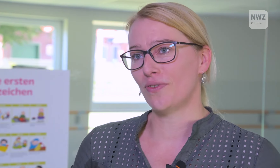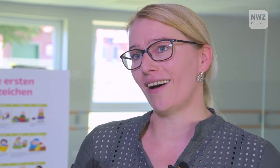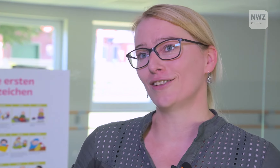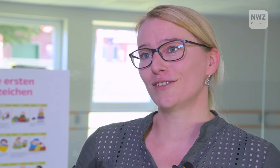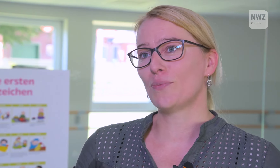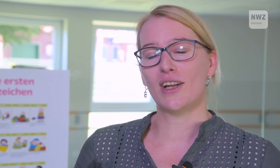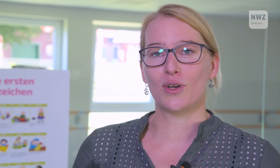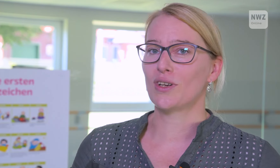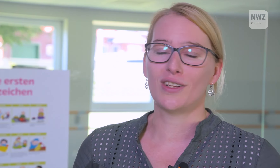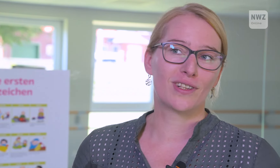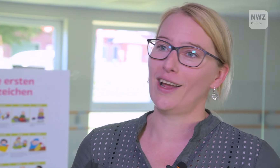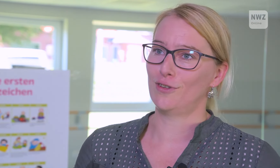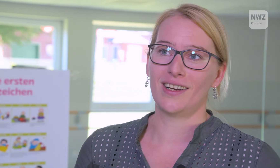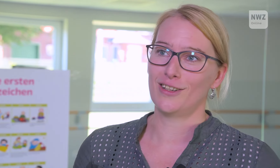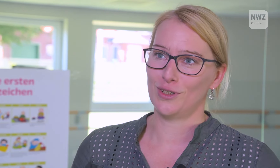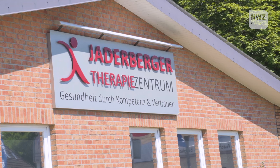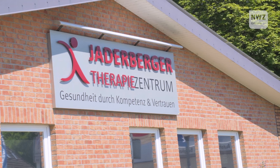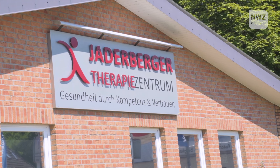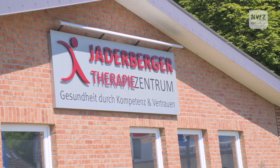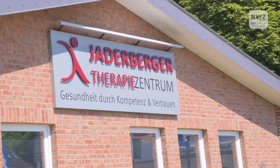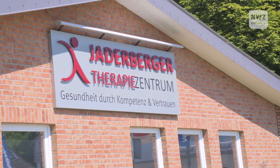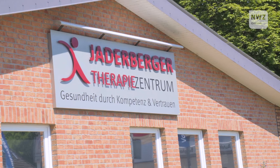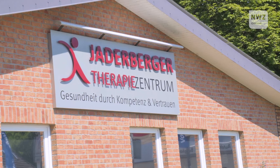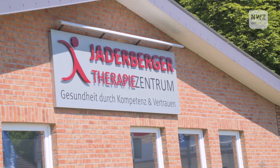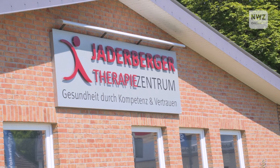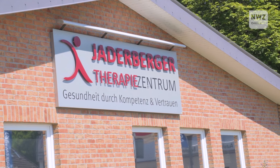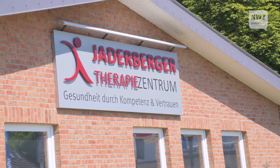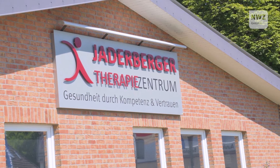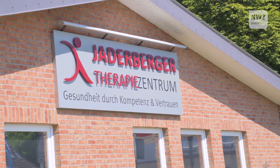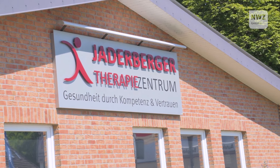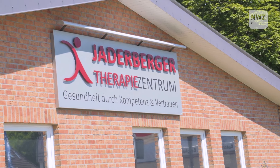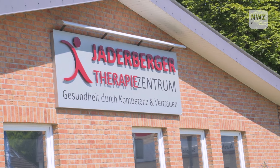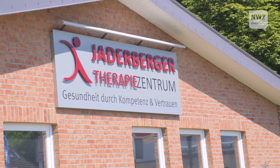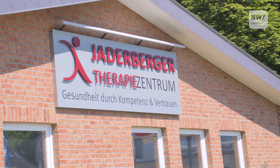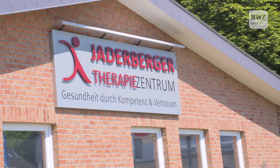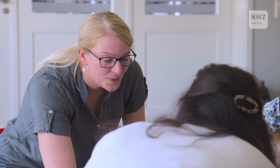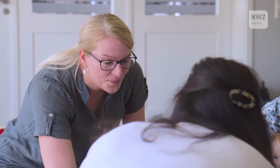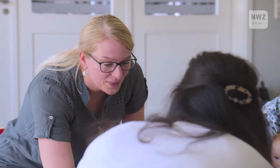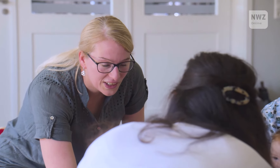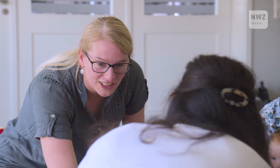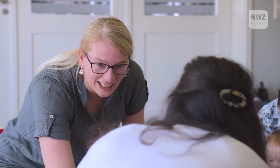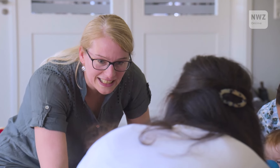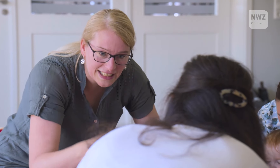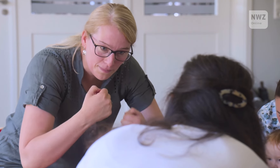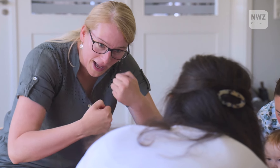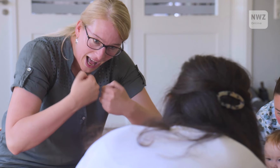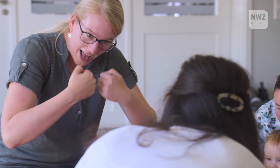war. Und mit meiner Tochter war es viel einfacher dadurch. Heute sind wir im Janaberger Therapiezentrum. Hier habe ich den Raum angemietet für meine Babykurse. Und es geht